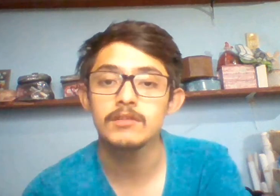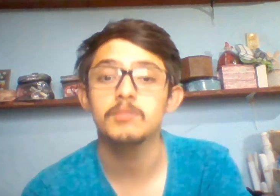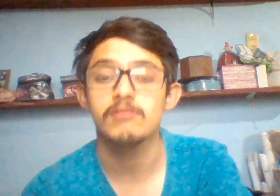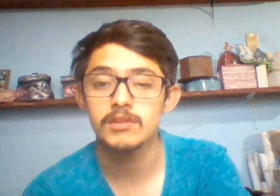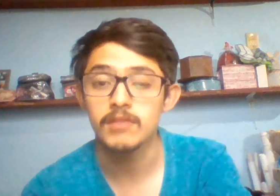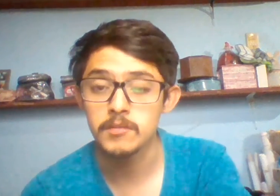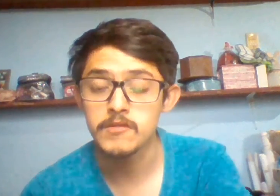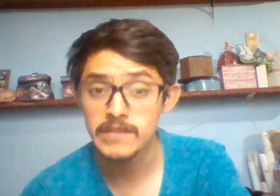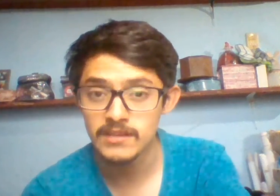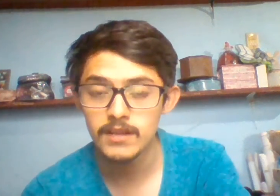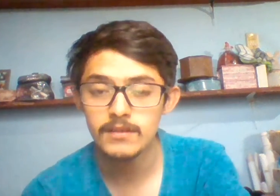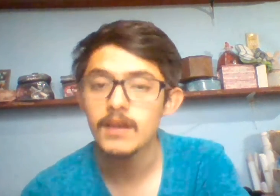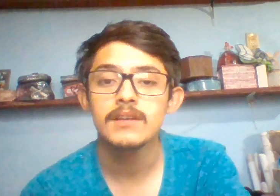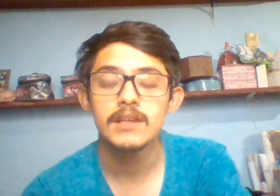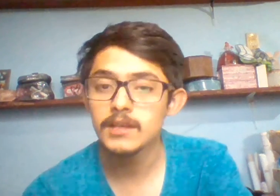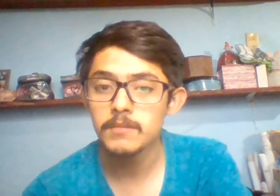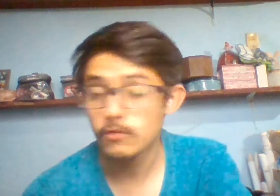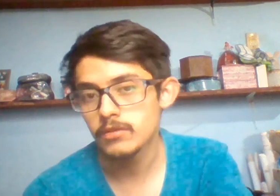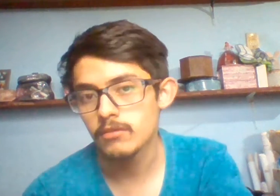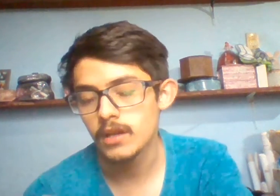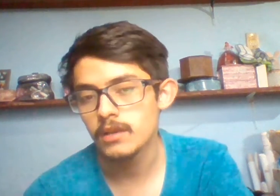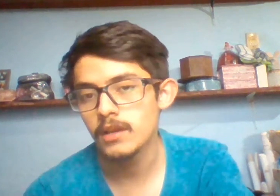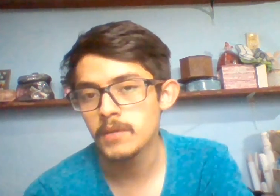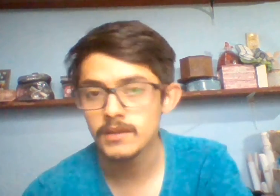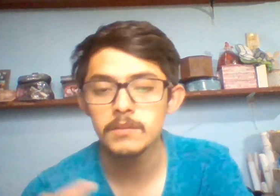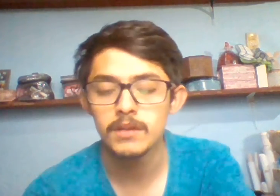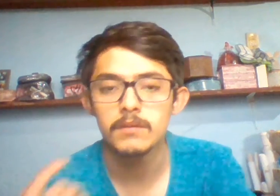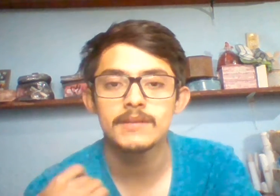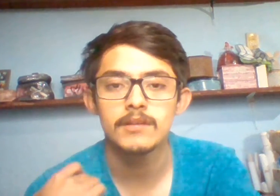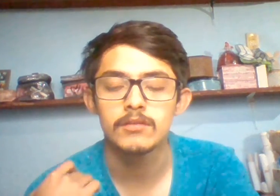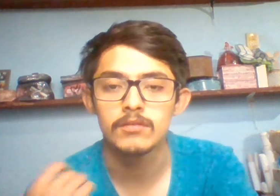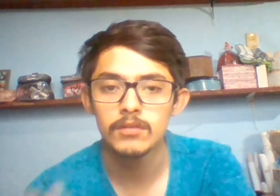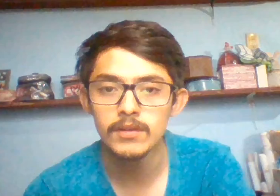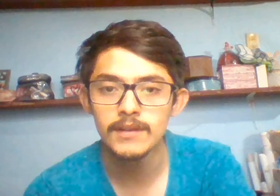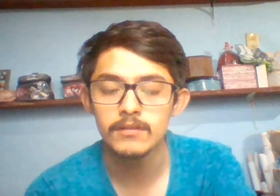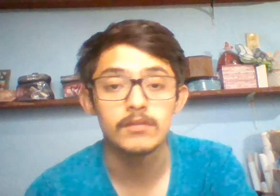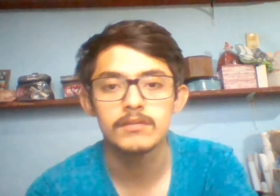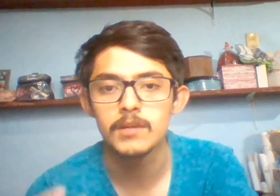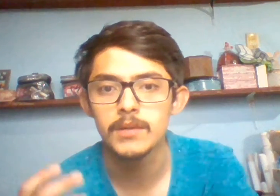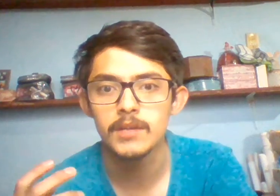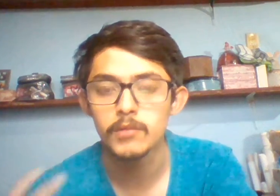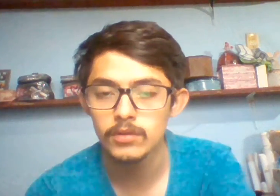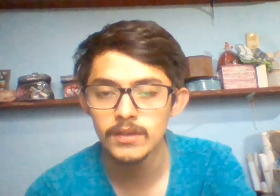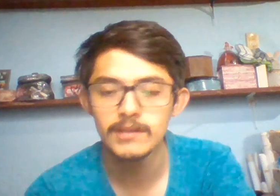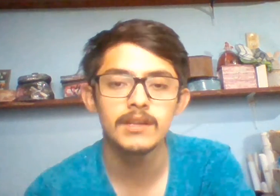grupo 4MV6. Y el tema de este video va a ser conductores, no, servimotores y